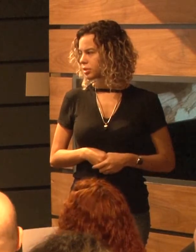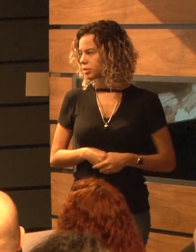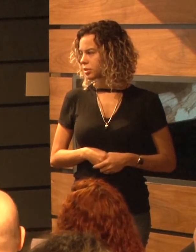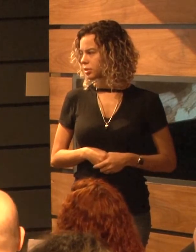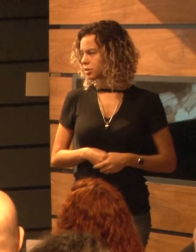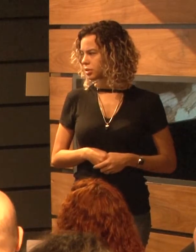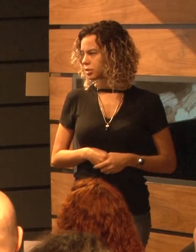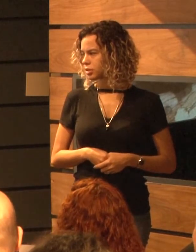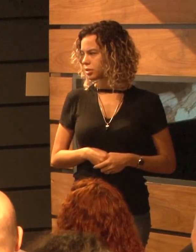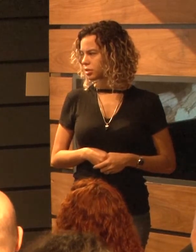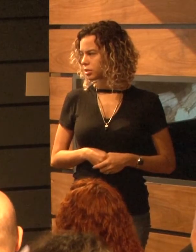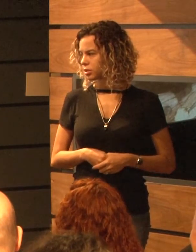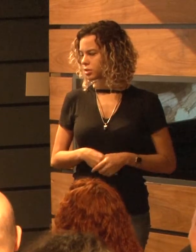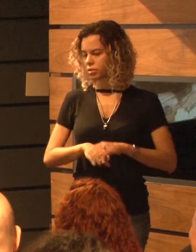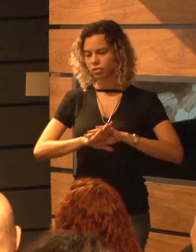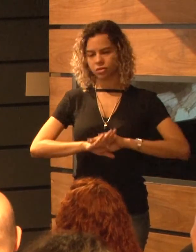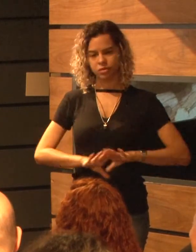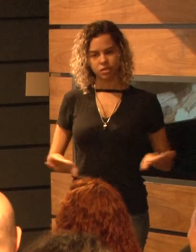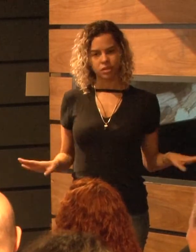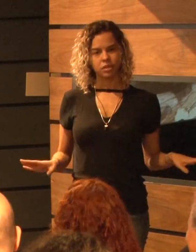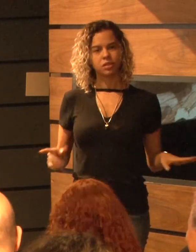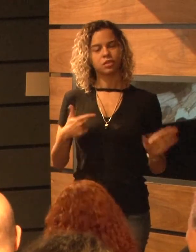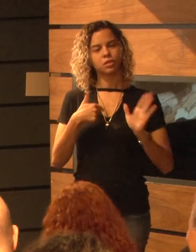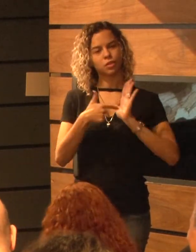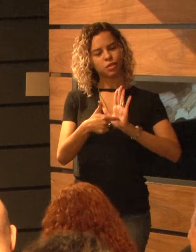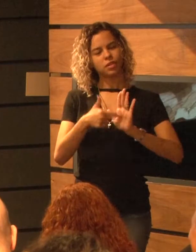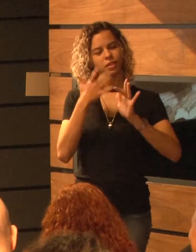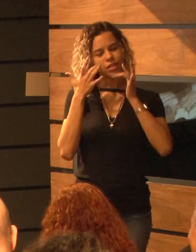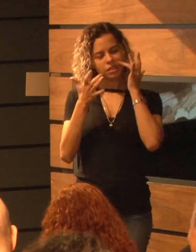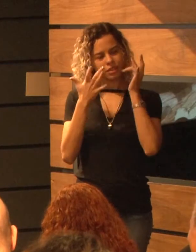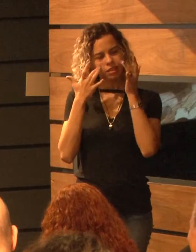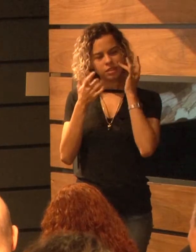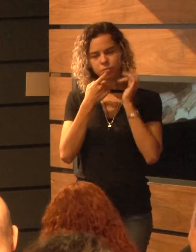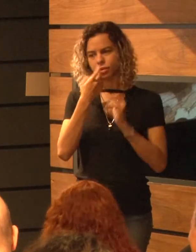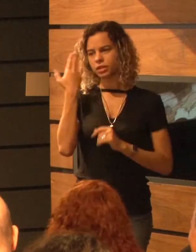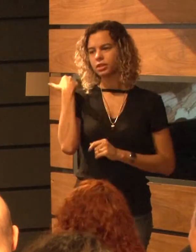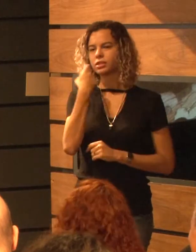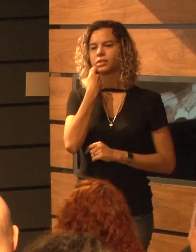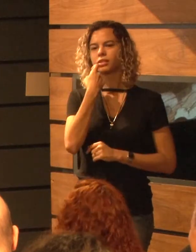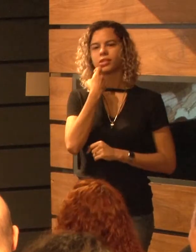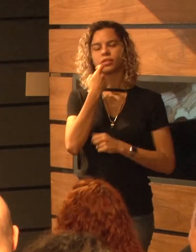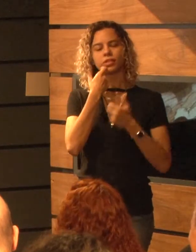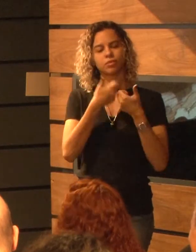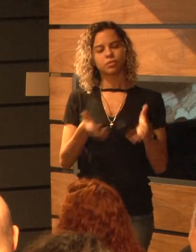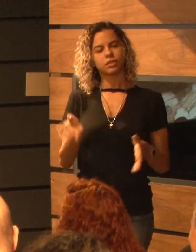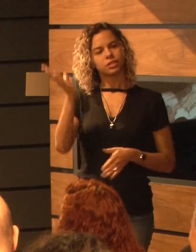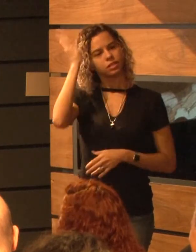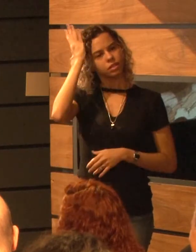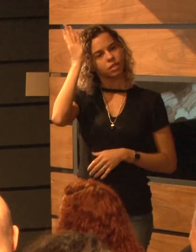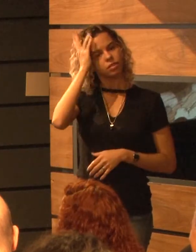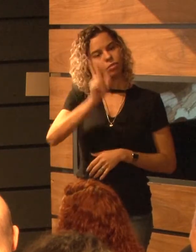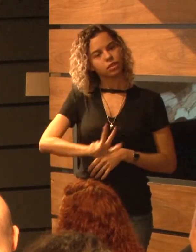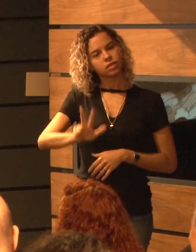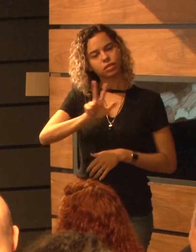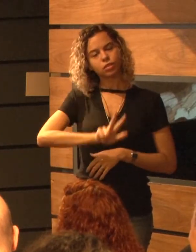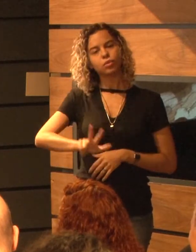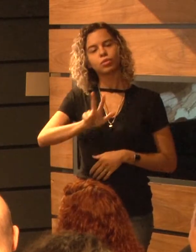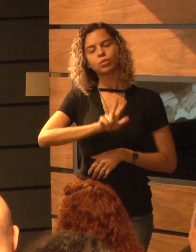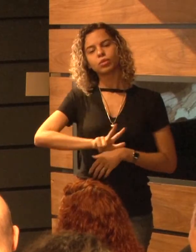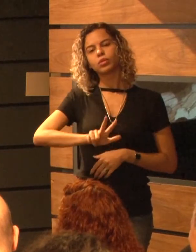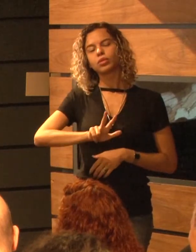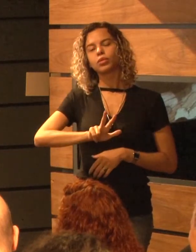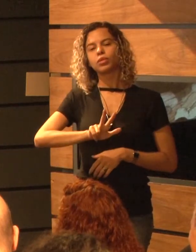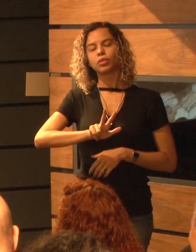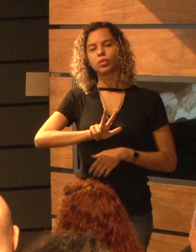Então, para terminar, tá. Fim, eu estou em cartaz, eu estrei, sexta-feira, no Sesc Belenzinho, com